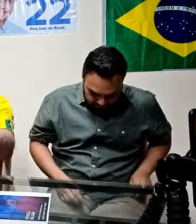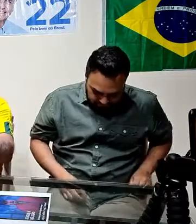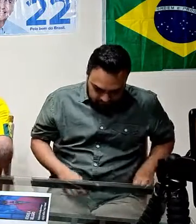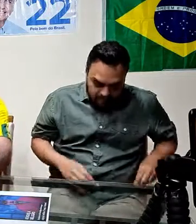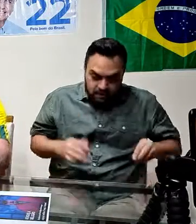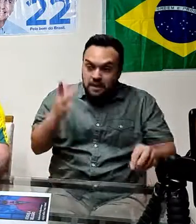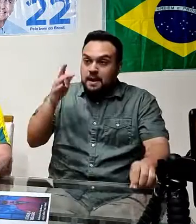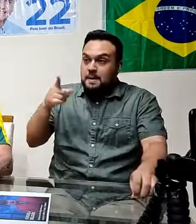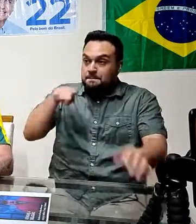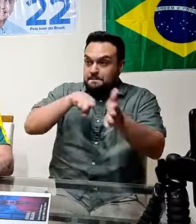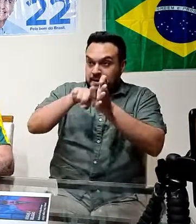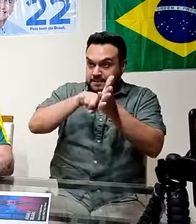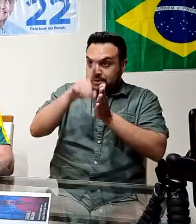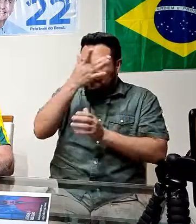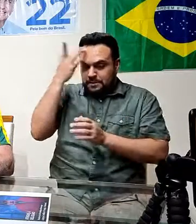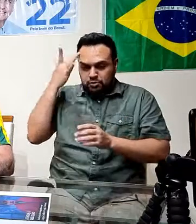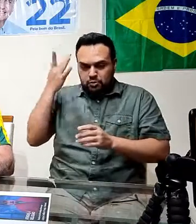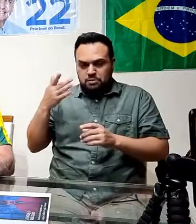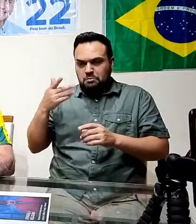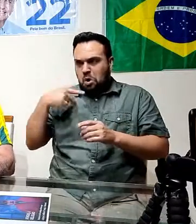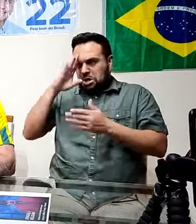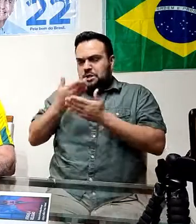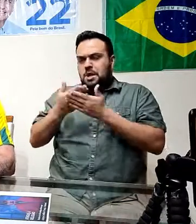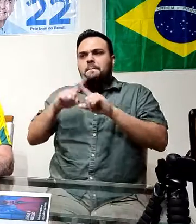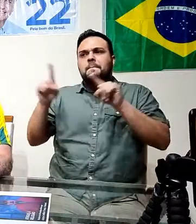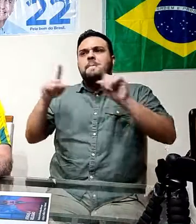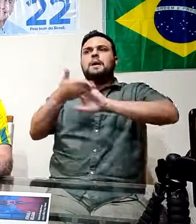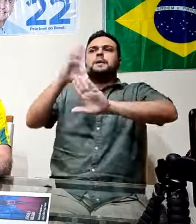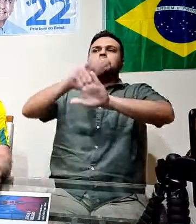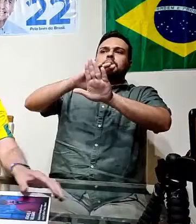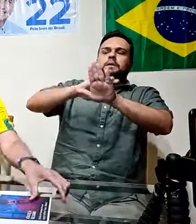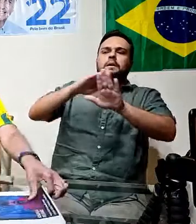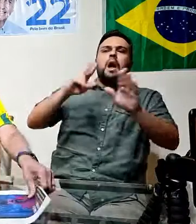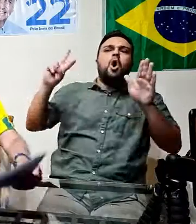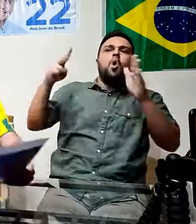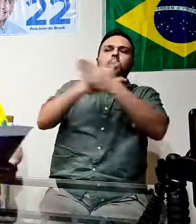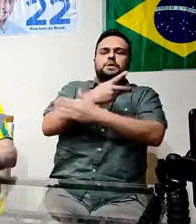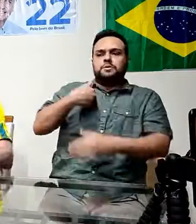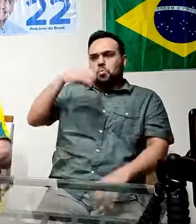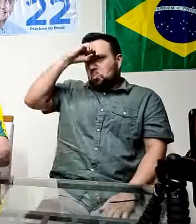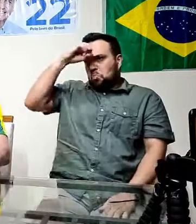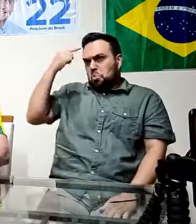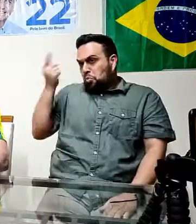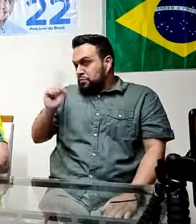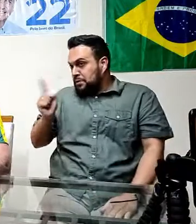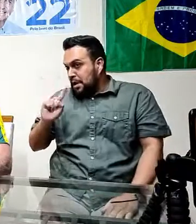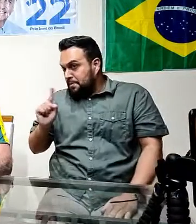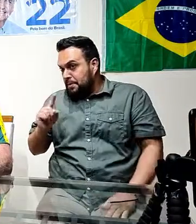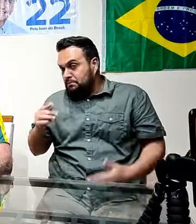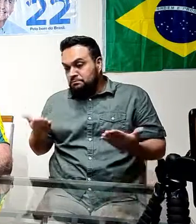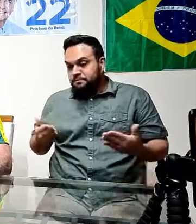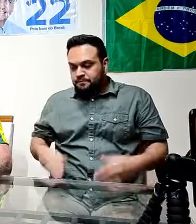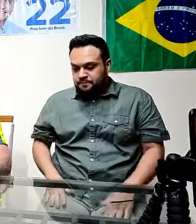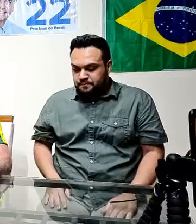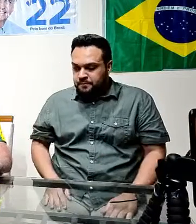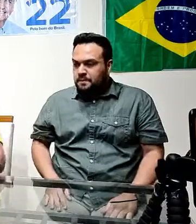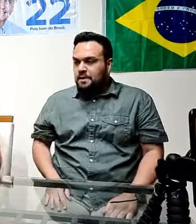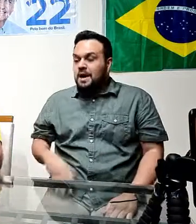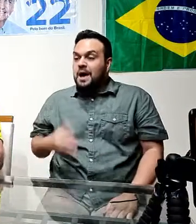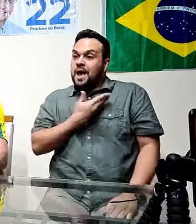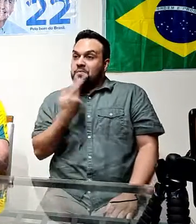tem algo mais acontecendo que a gente não sabe? Mas vamos lá. Mais uma aqui do amigo do